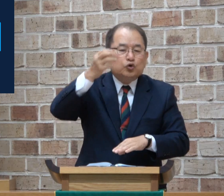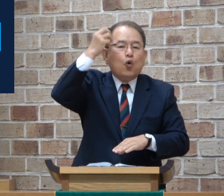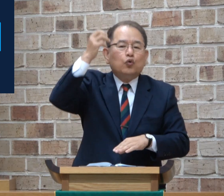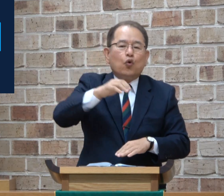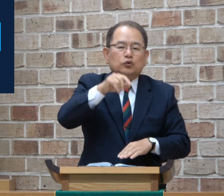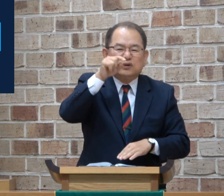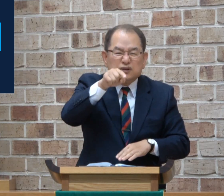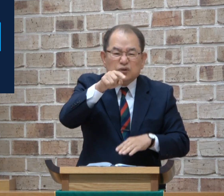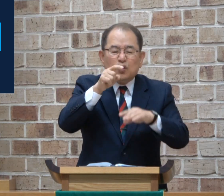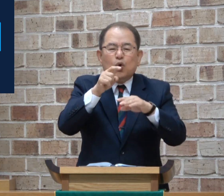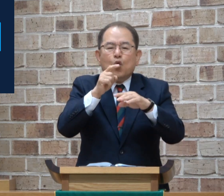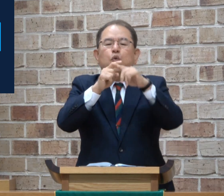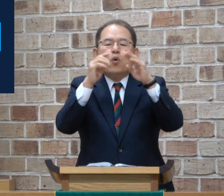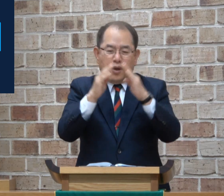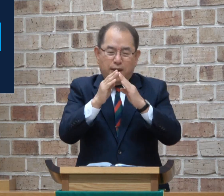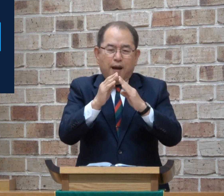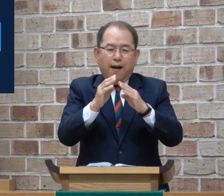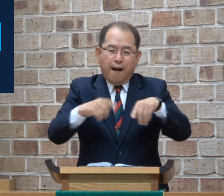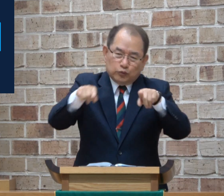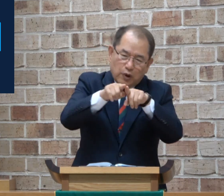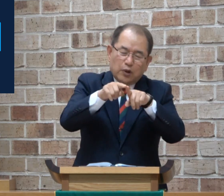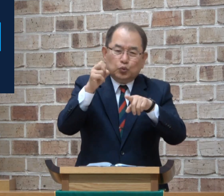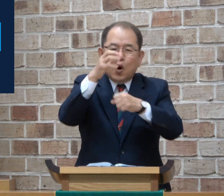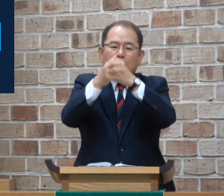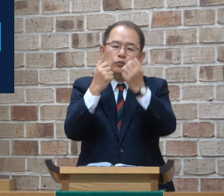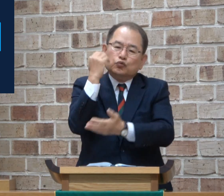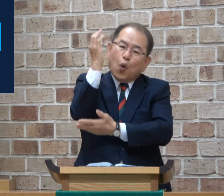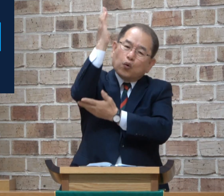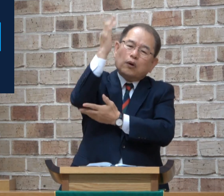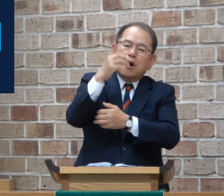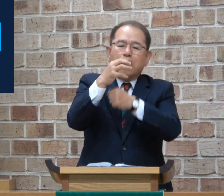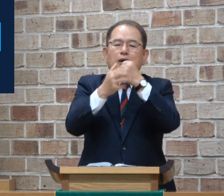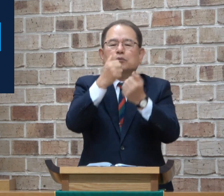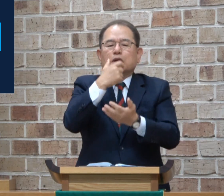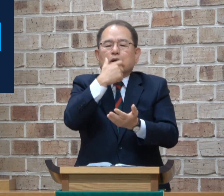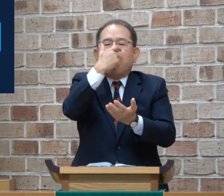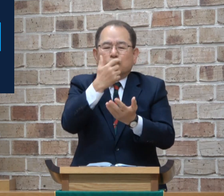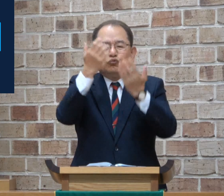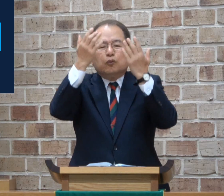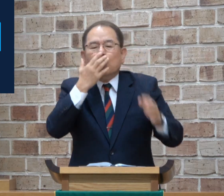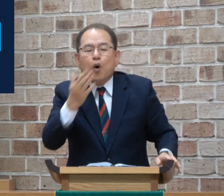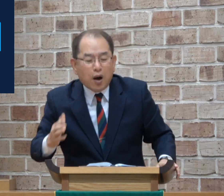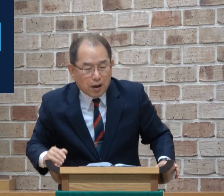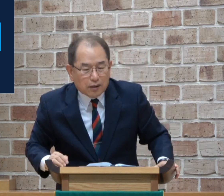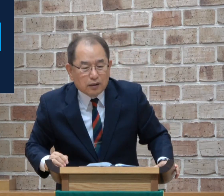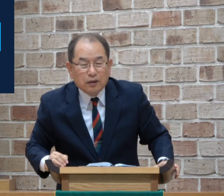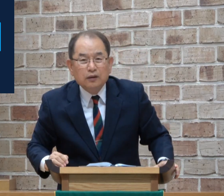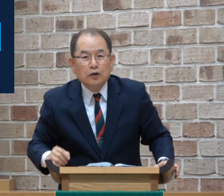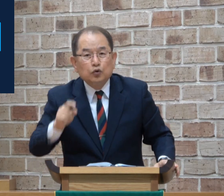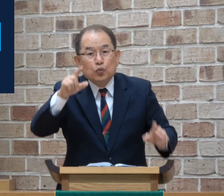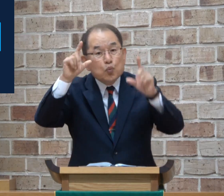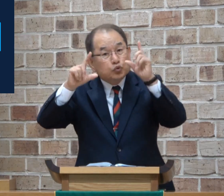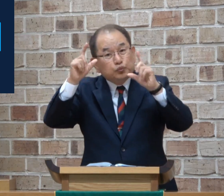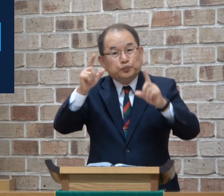성령이 함께하는 교회, 하나님께 영광을 돌리는 감격이 있는 교회라고 할 수 있습니다. 그림을 하나 보겠습니다.